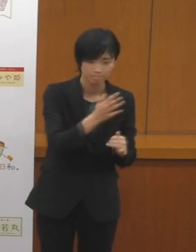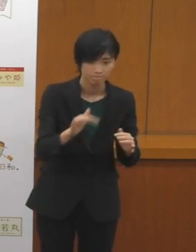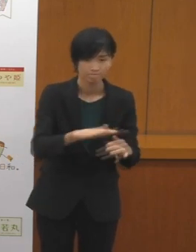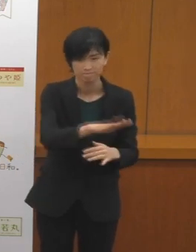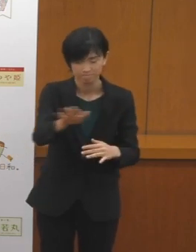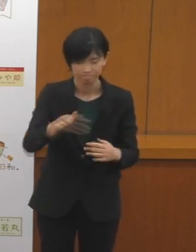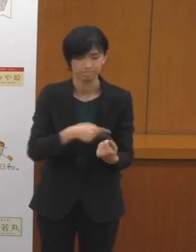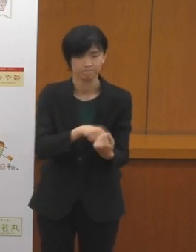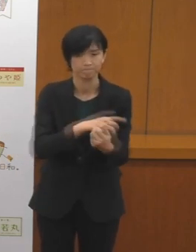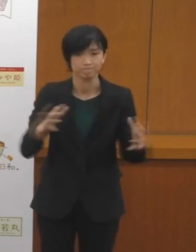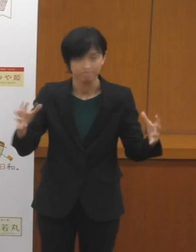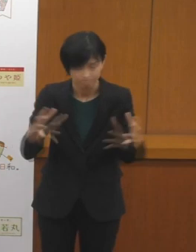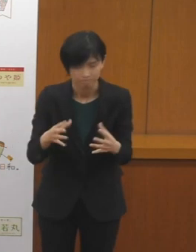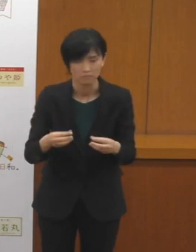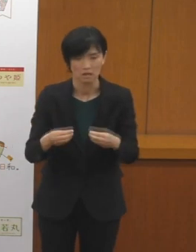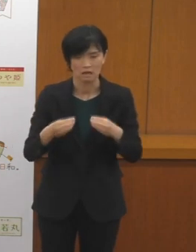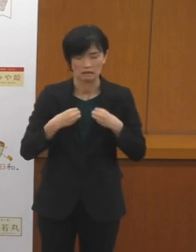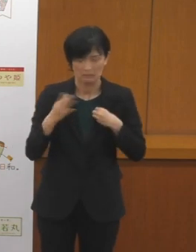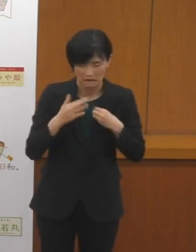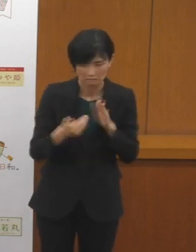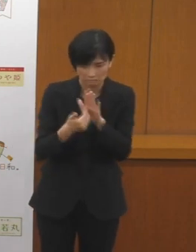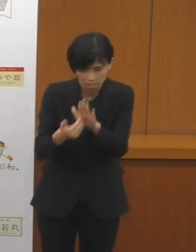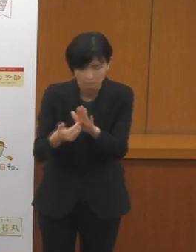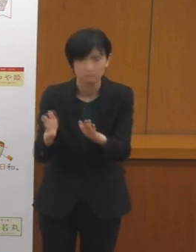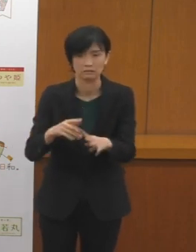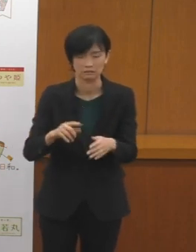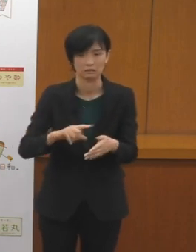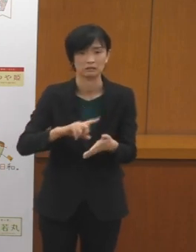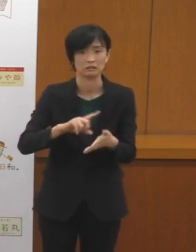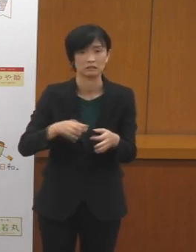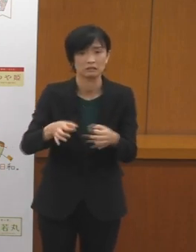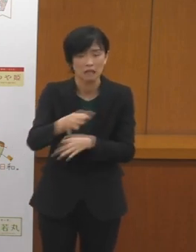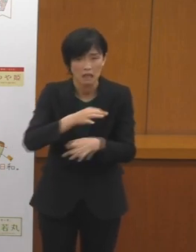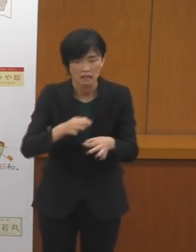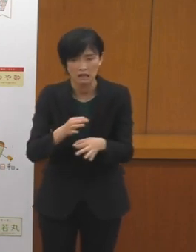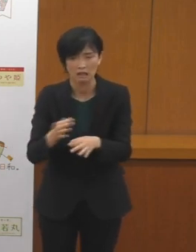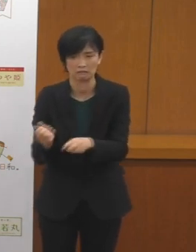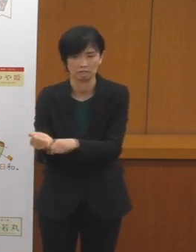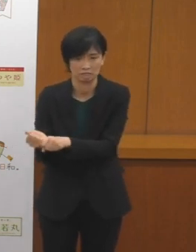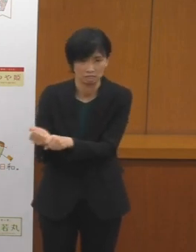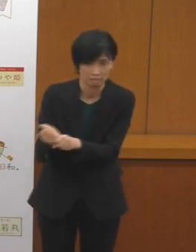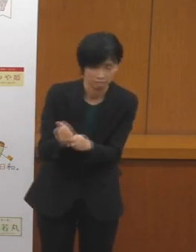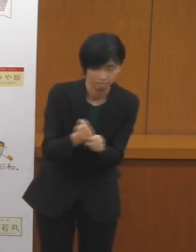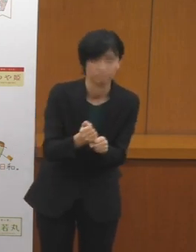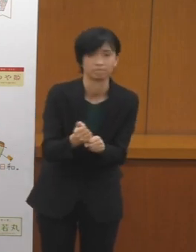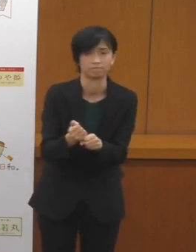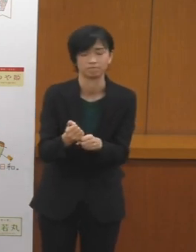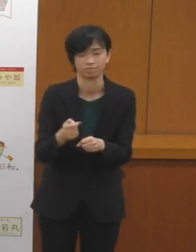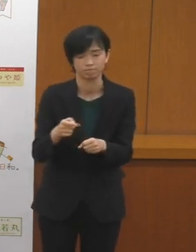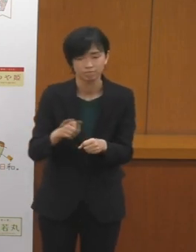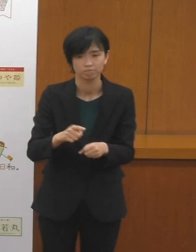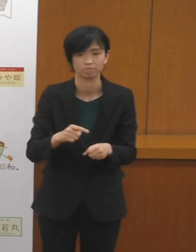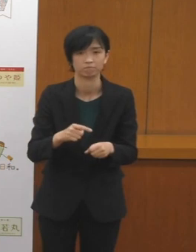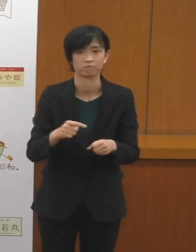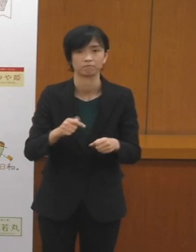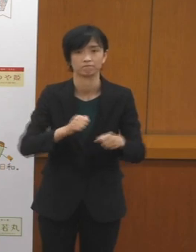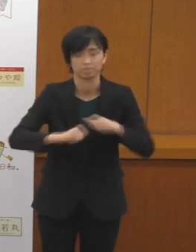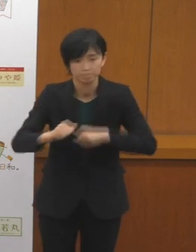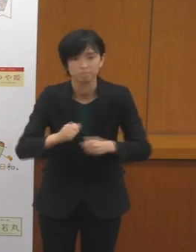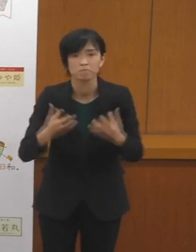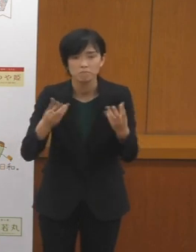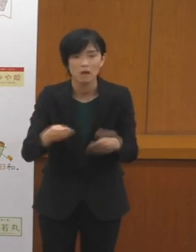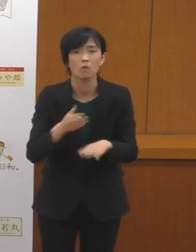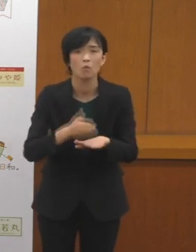感染防止と地域経済回復の両立に取り組むことができたおかげだというふうに思っております